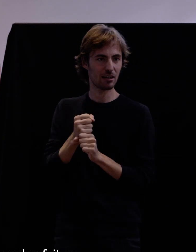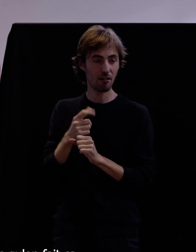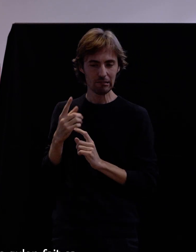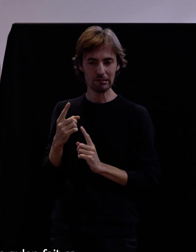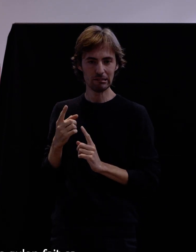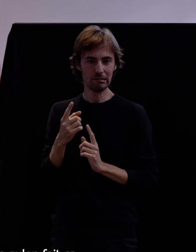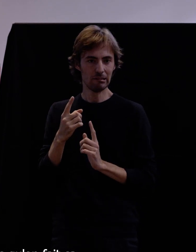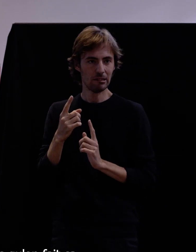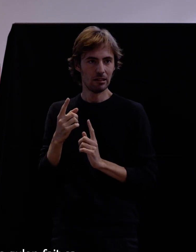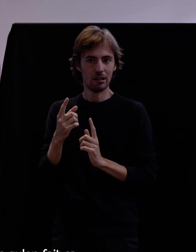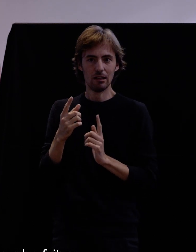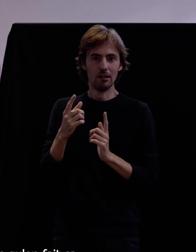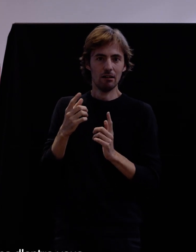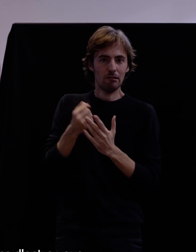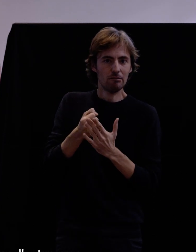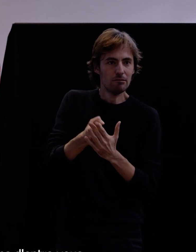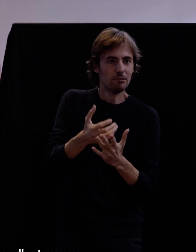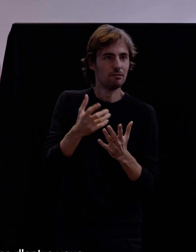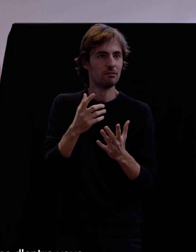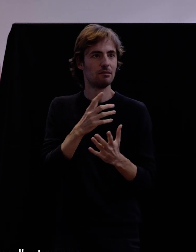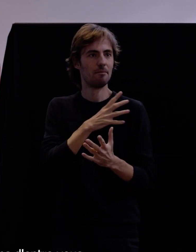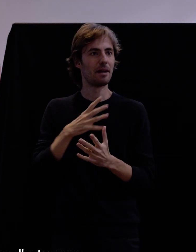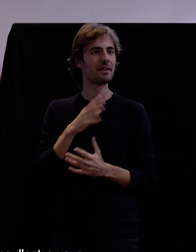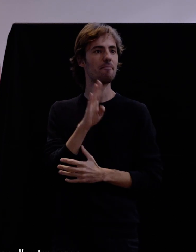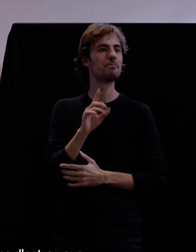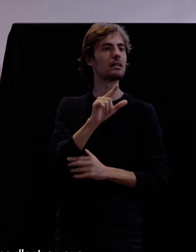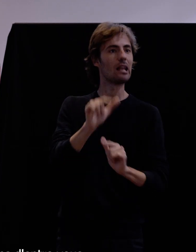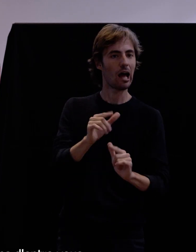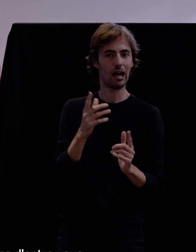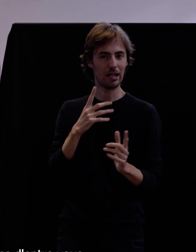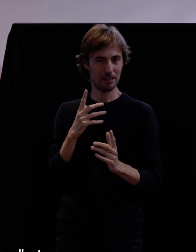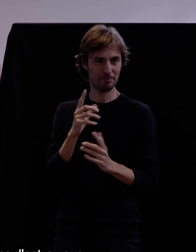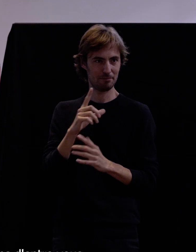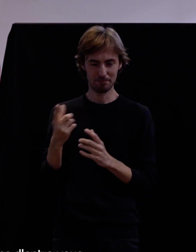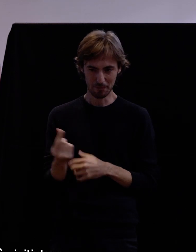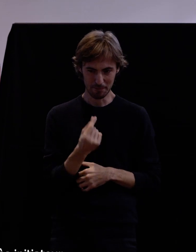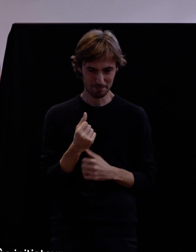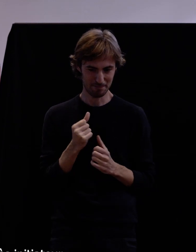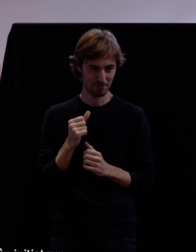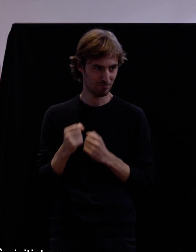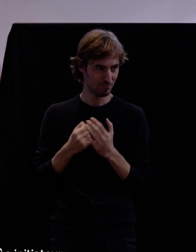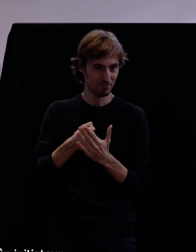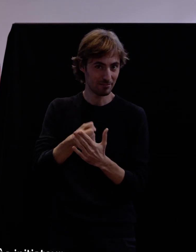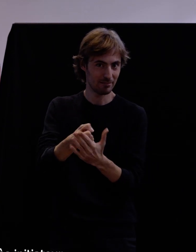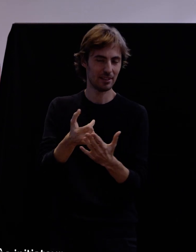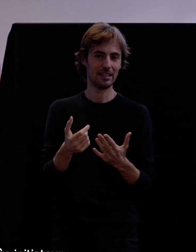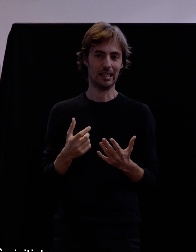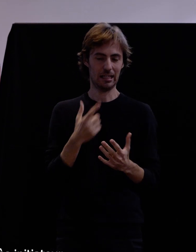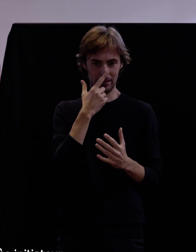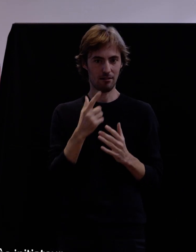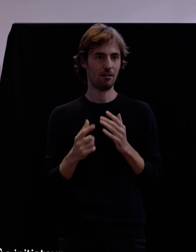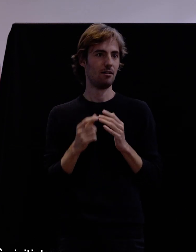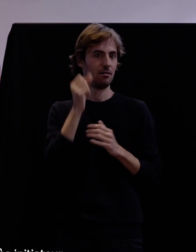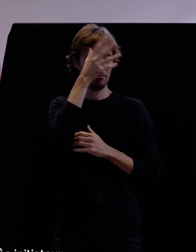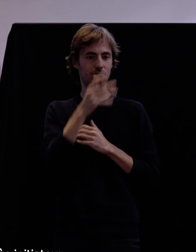ça avec Madame Benbrick qui est là, enfin les plus anciens d'entre vous. Et je crois que c'est quelque chose qui a été très, très